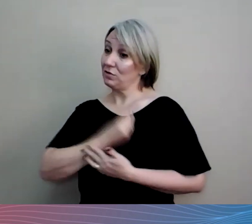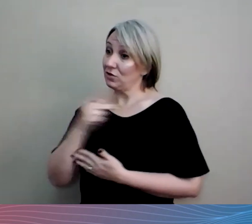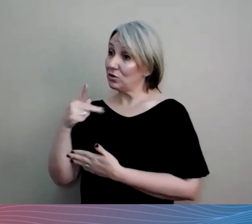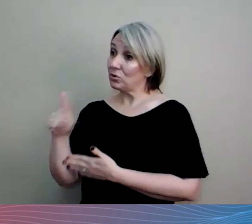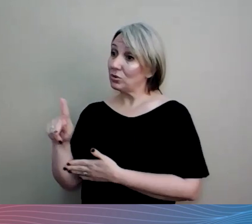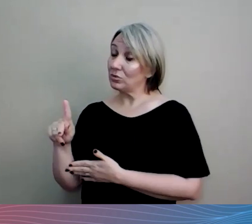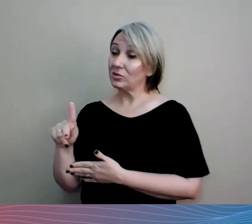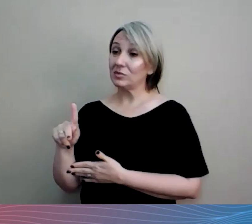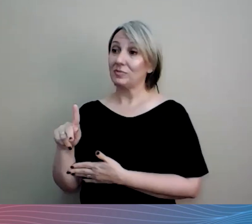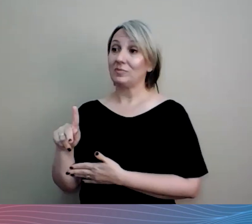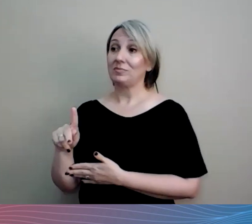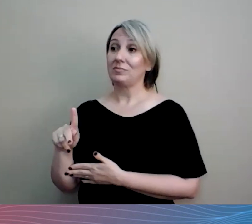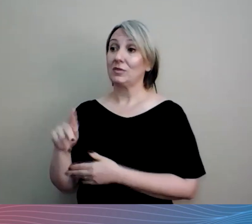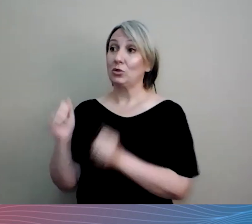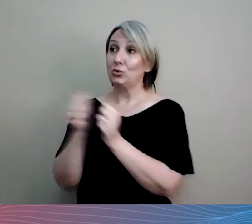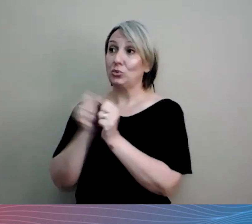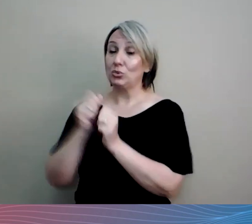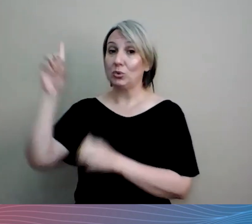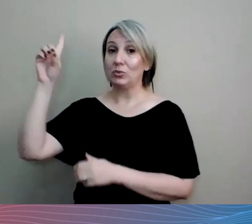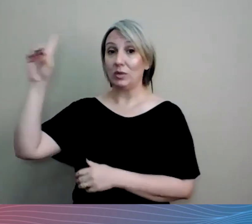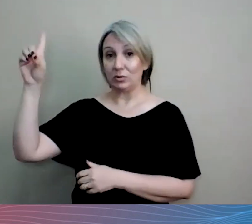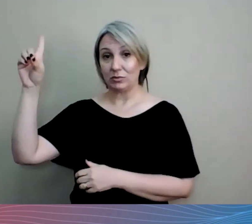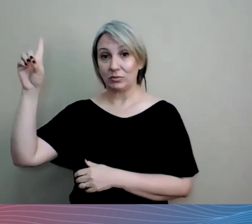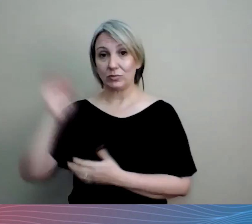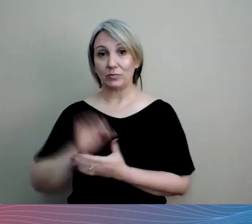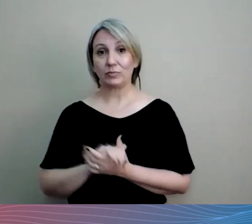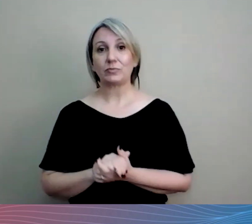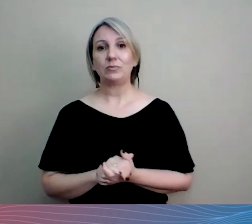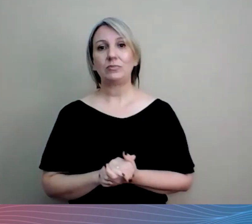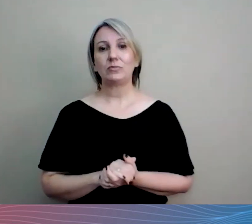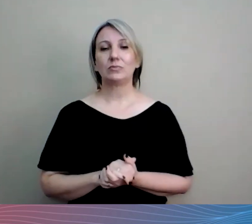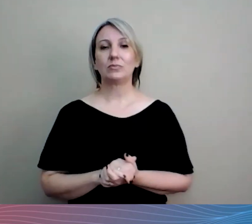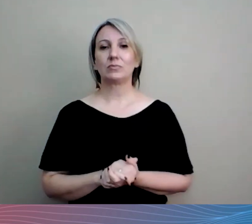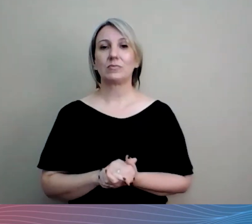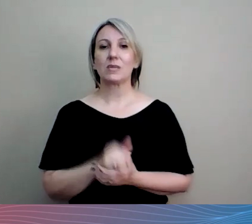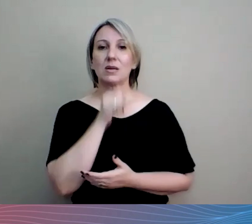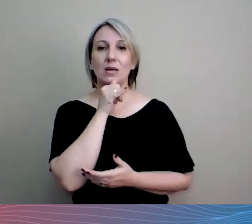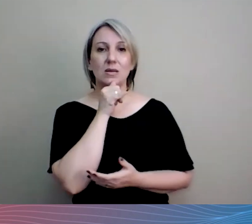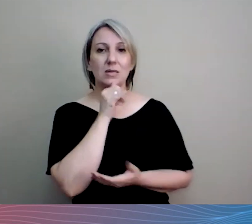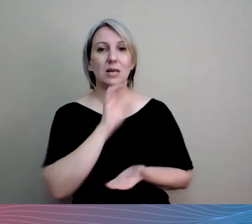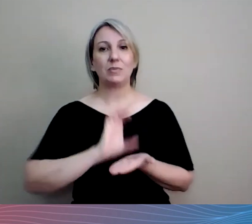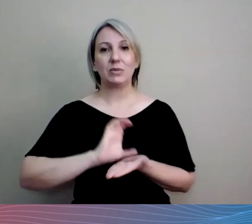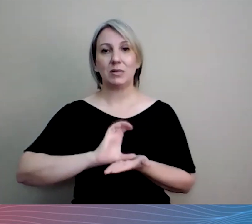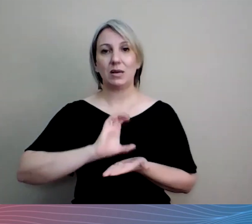igreja, ou seja, SEAP, certo? Eu sei que o Johnny está com isso atravessando a garganta, né? Então,